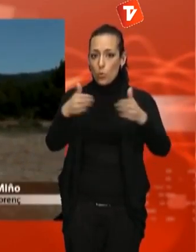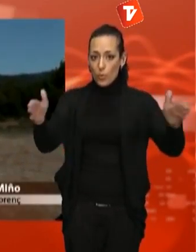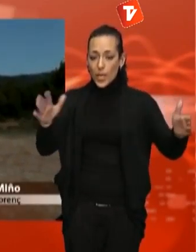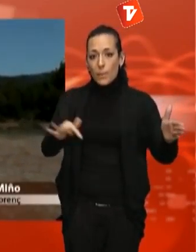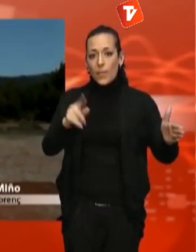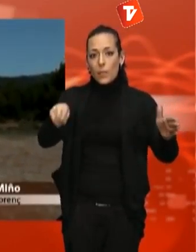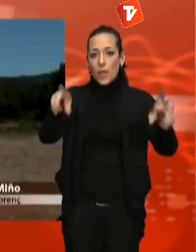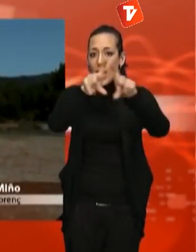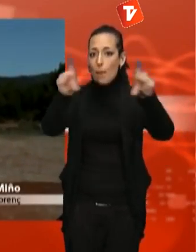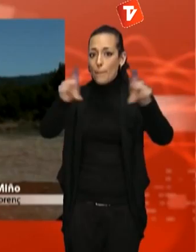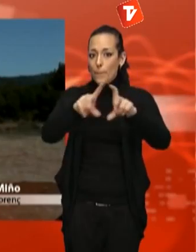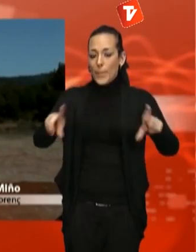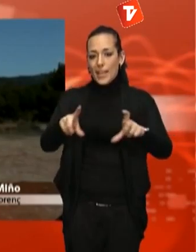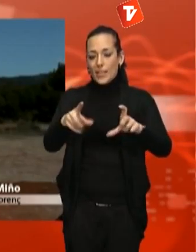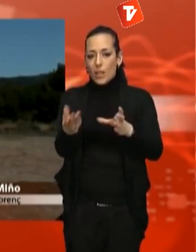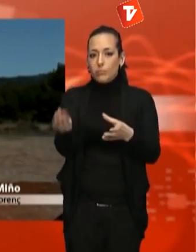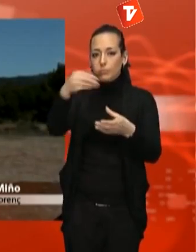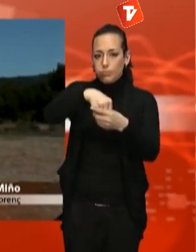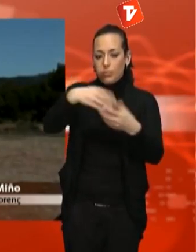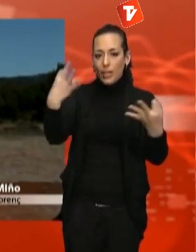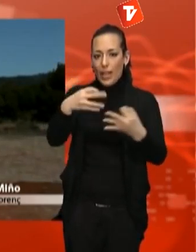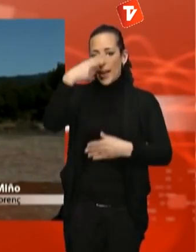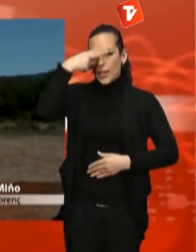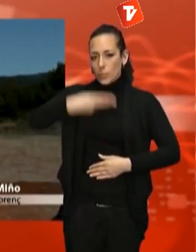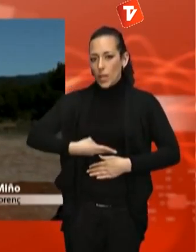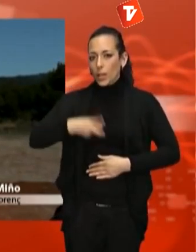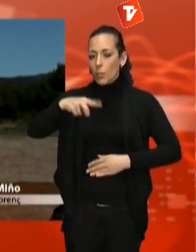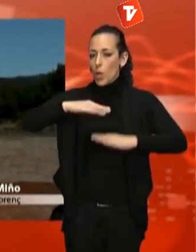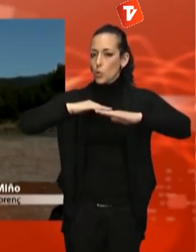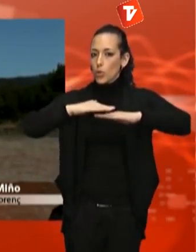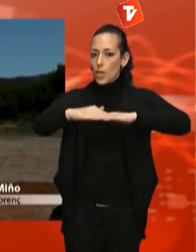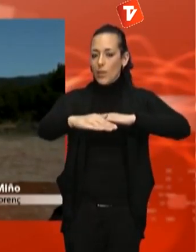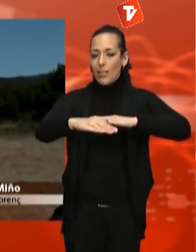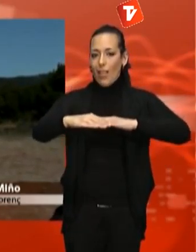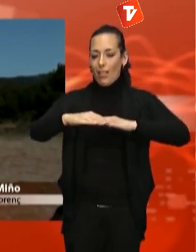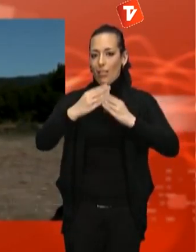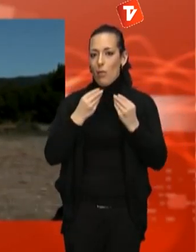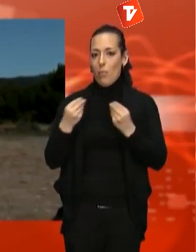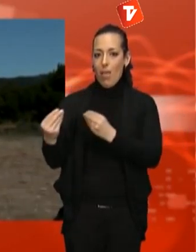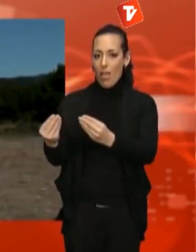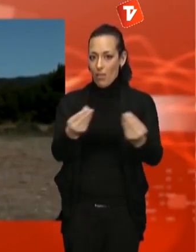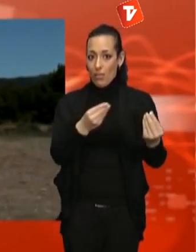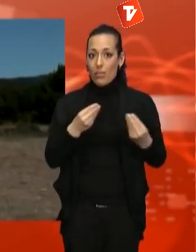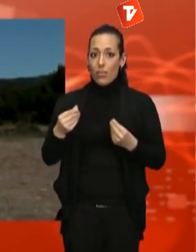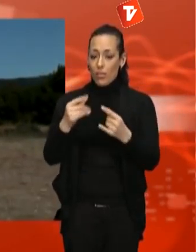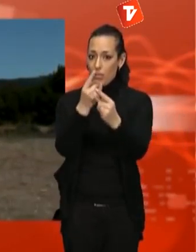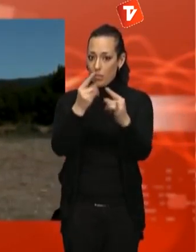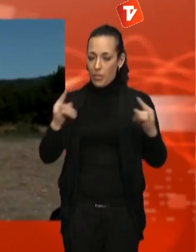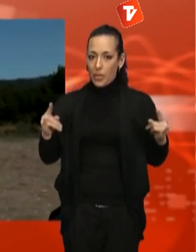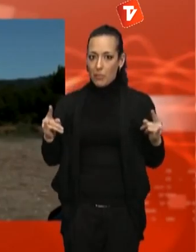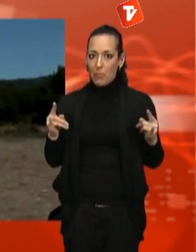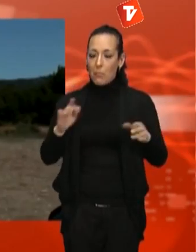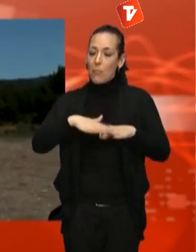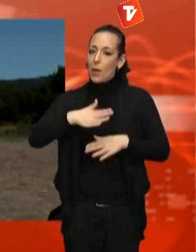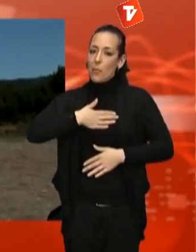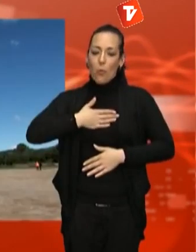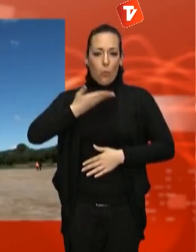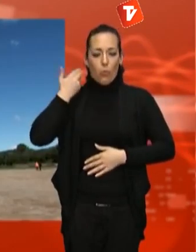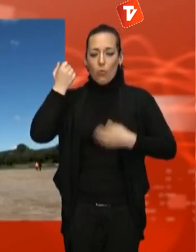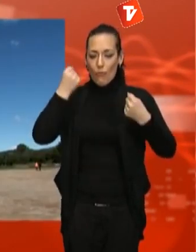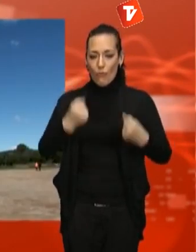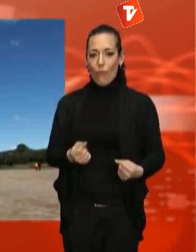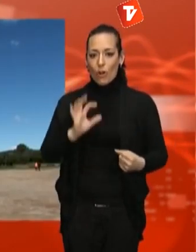criteris de sostenibilitat, de millora, de respecte en el medi, doncs clar que ens omple d'orgull.